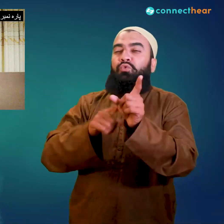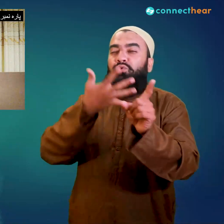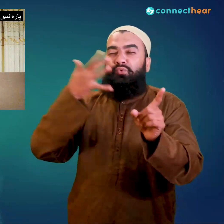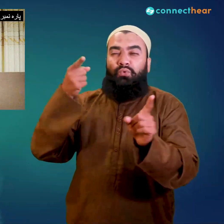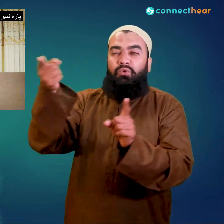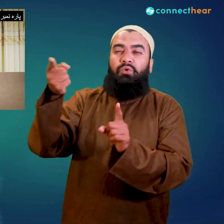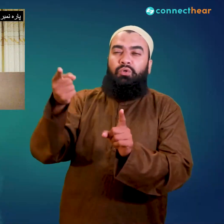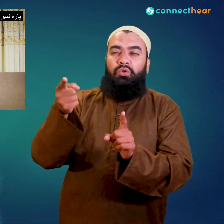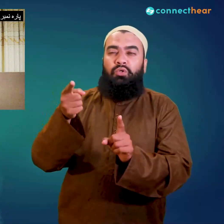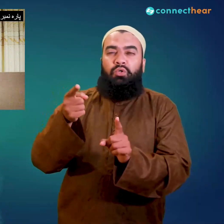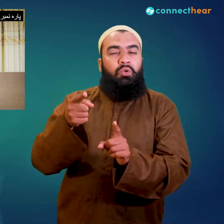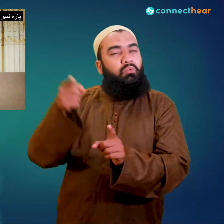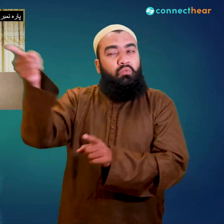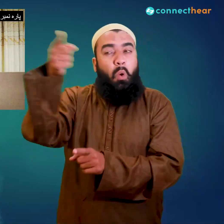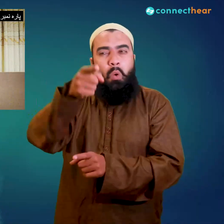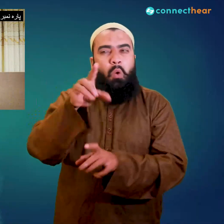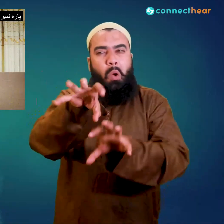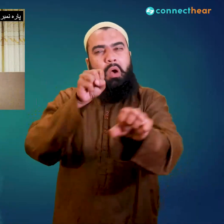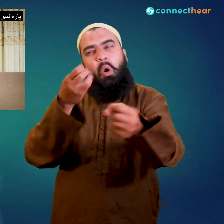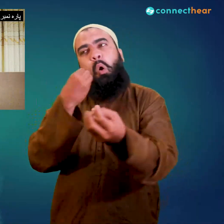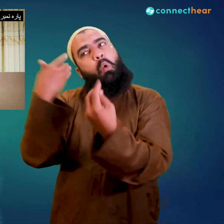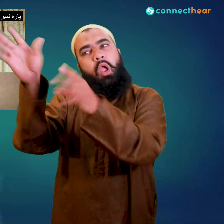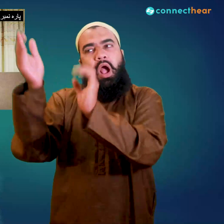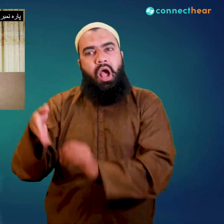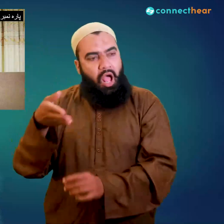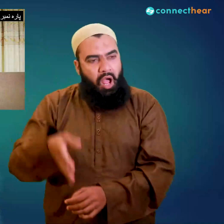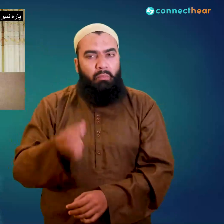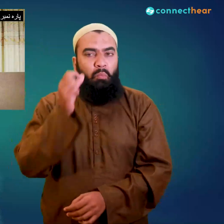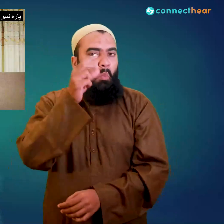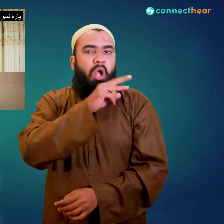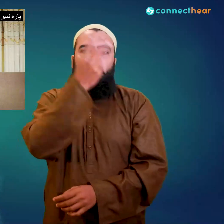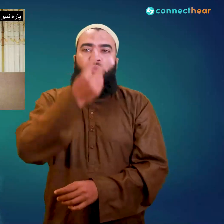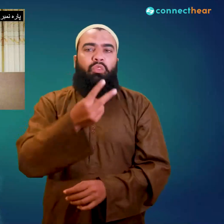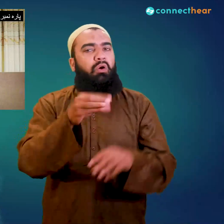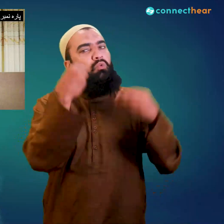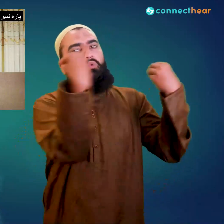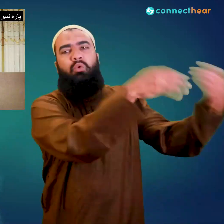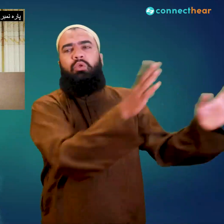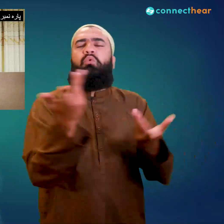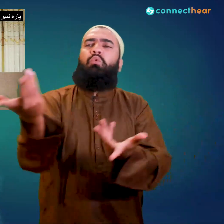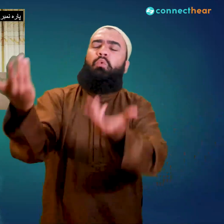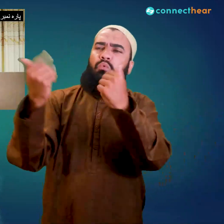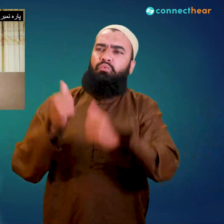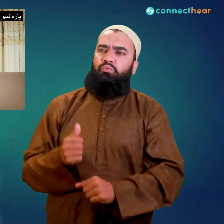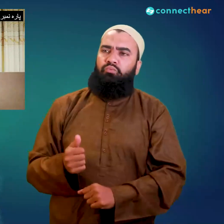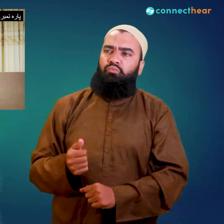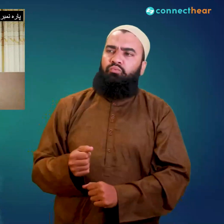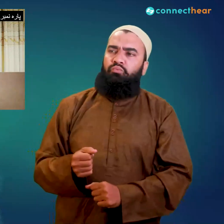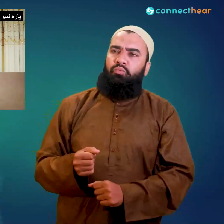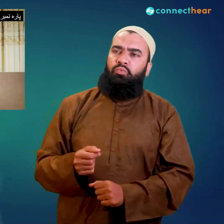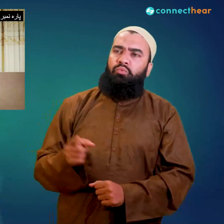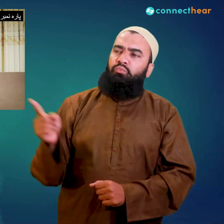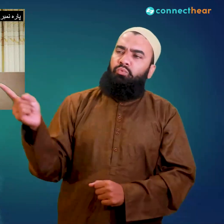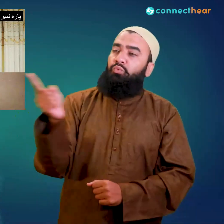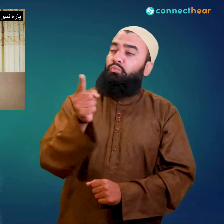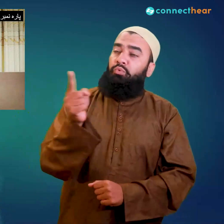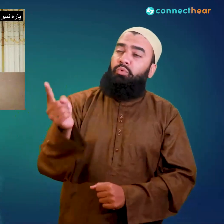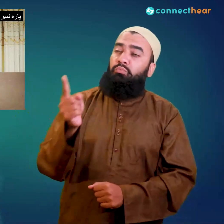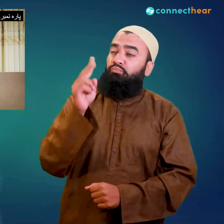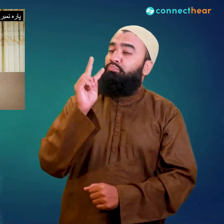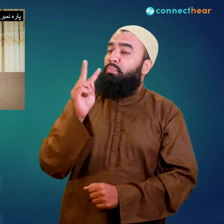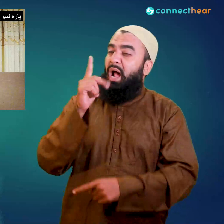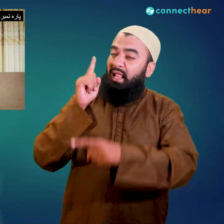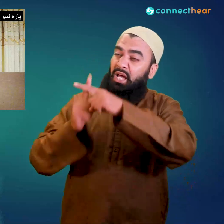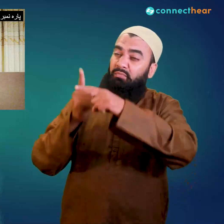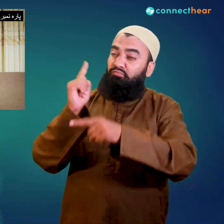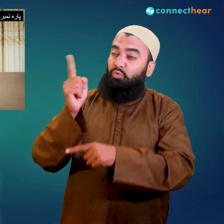طرح بھائیوں کے ساتھ بھیجنے کا واقعہ پیش آ چکا تھا، اس پر یعقوب علیہ السلام نے فرمایا کہ بلکہ یہ تمہارے